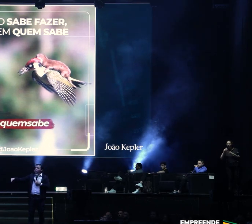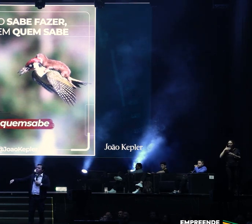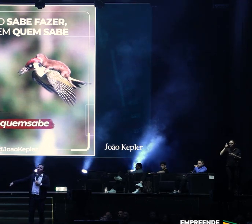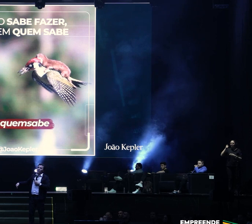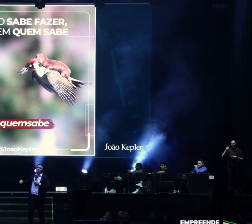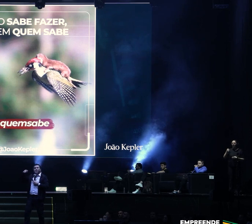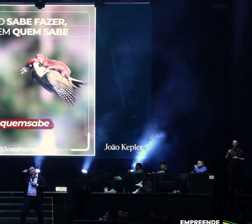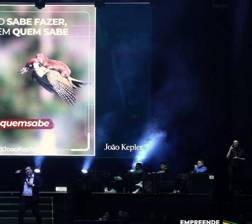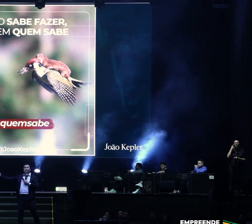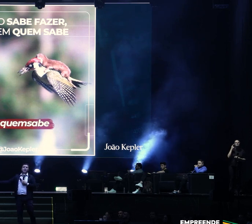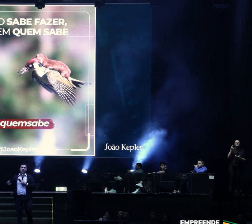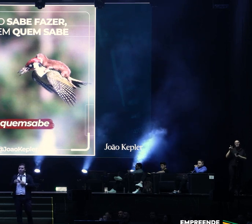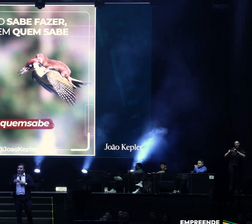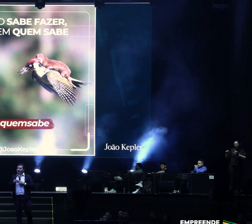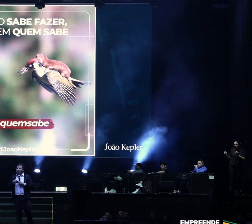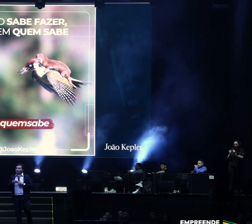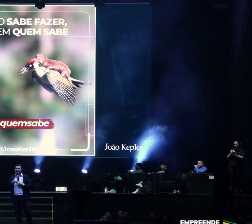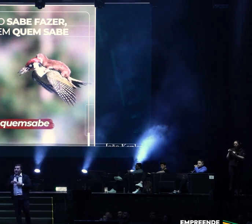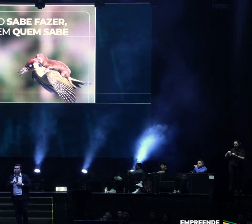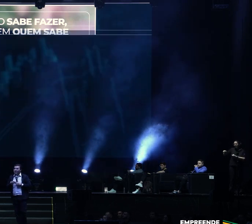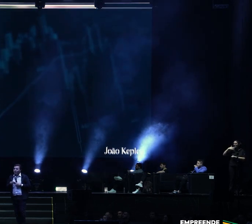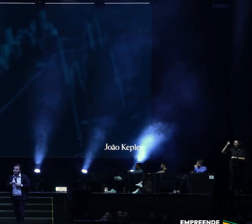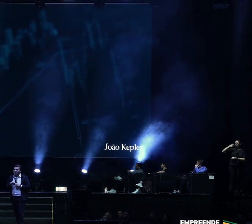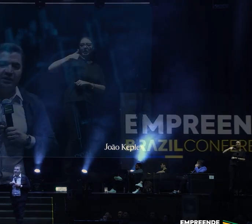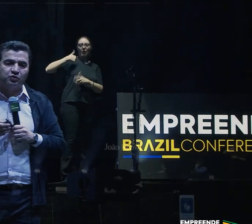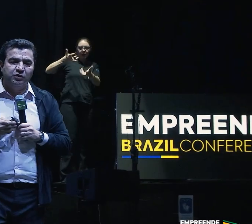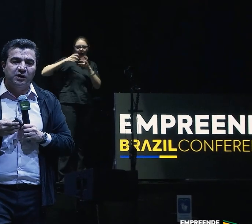me ver com gente pior que eu sempre gente melhor que eu esse é o processo certo de fazer as coisas